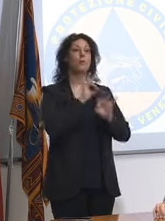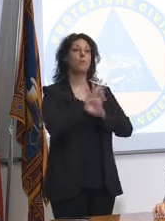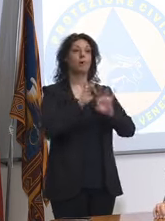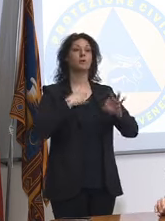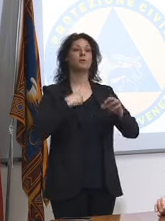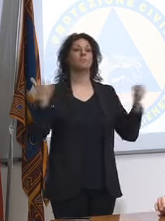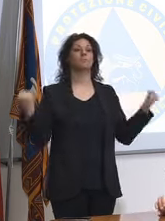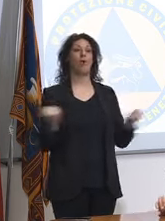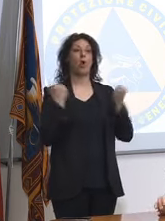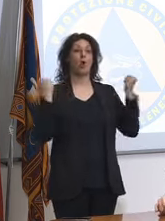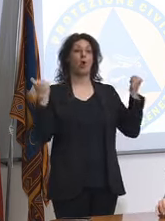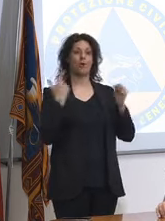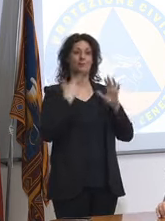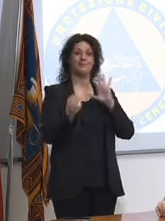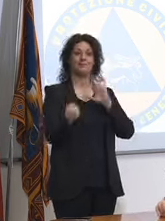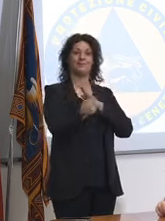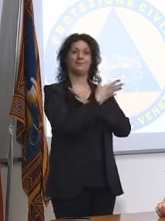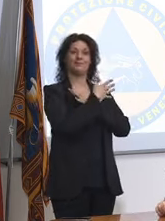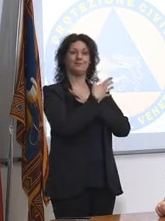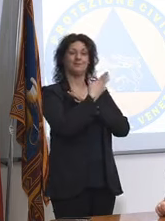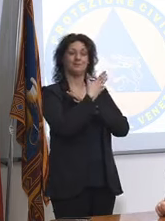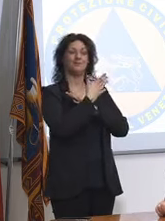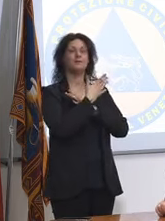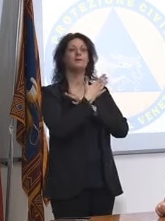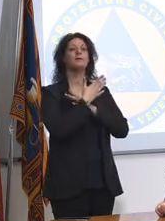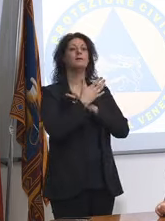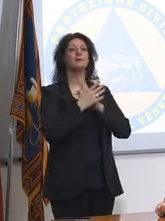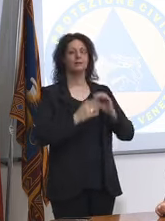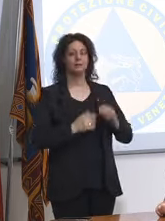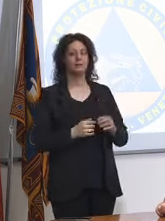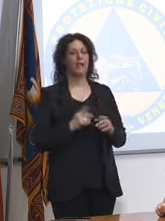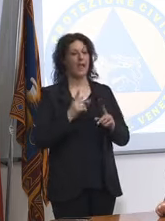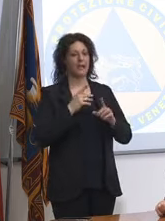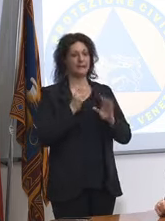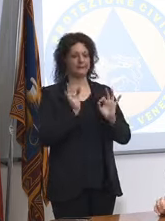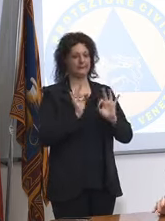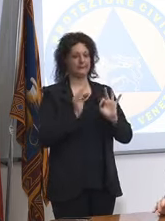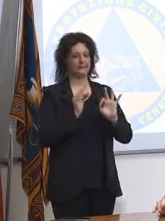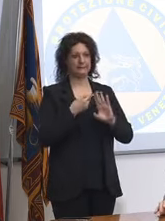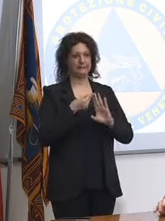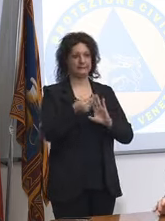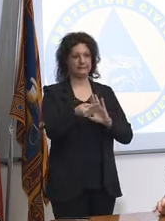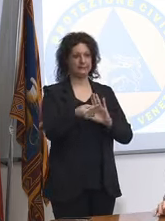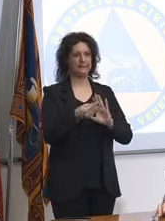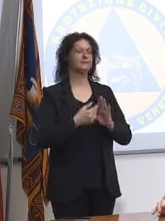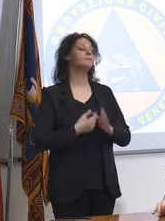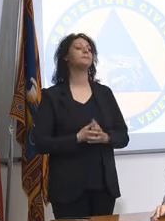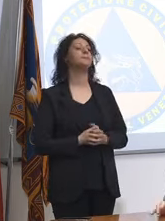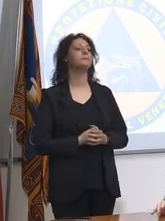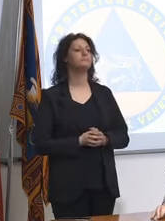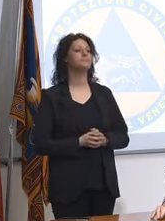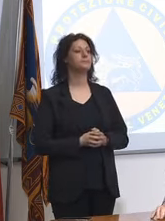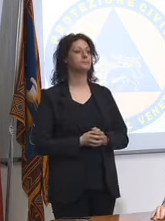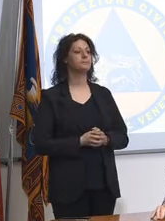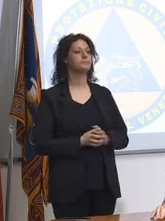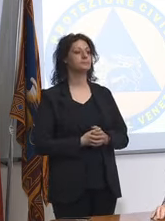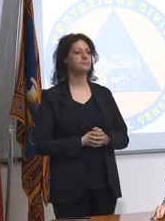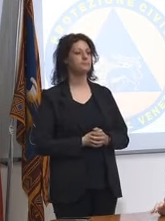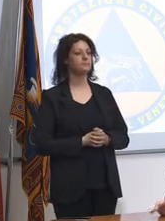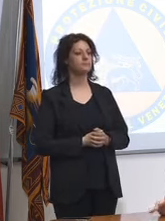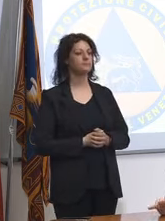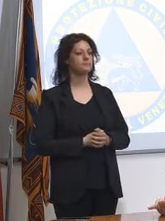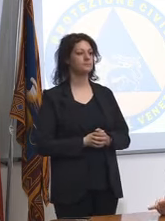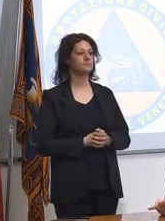non posso darlo perché ho fatto una piccola correzione, l'ho fatto diventare matti sto giro. E